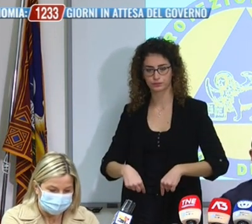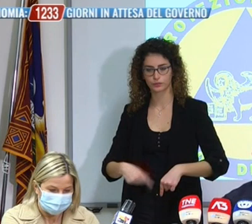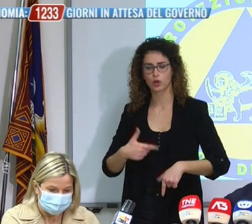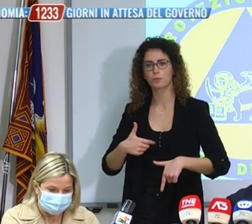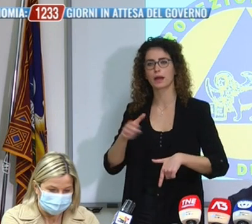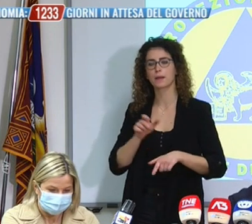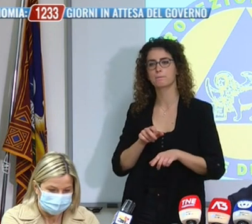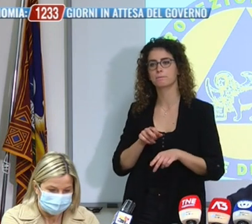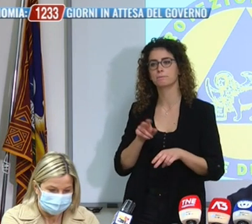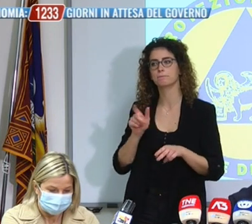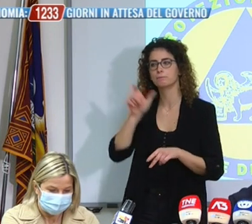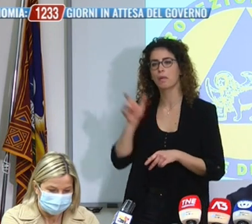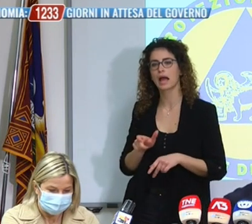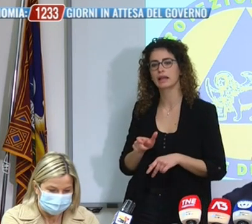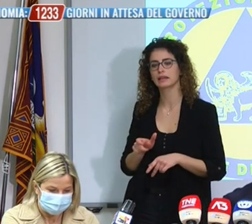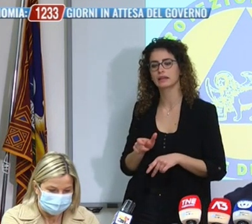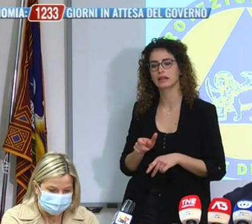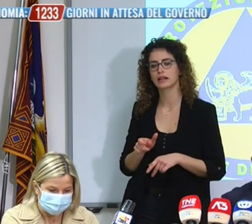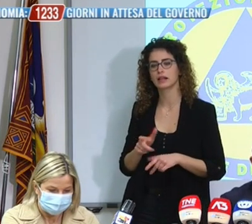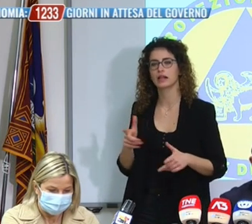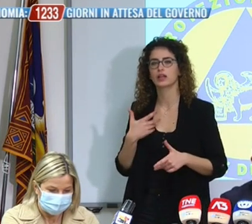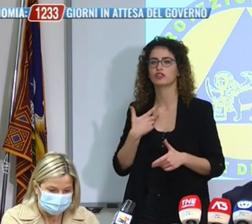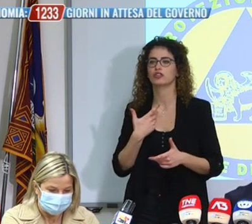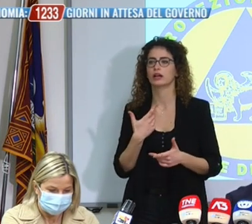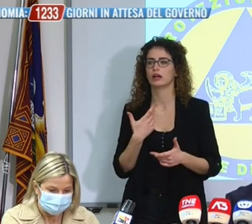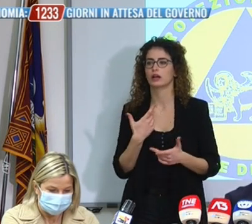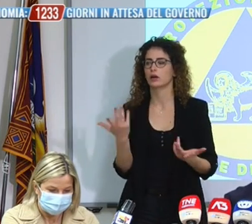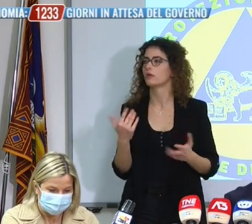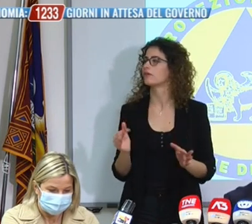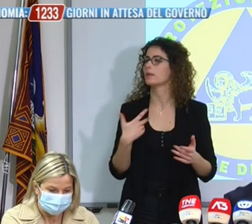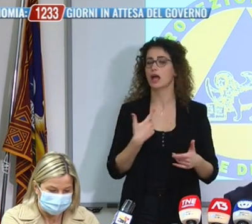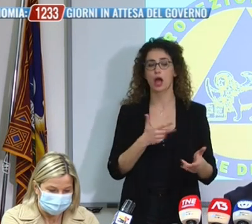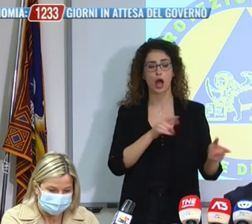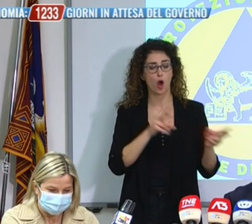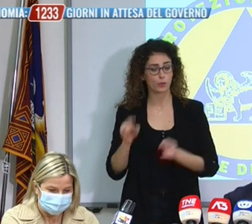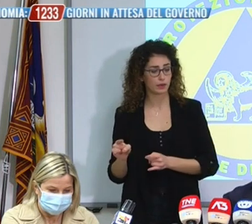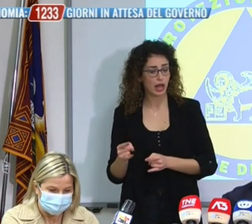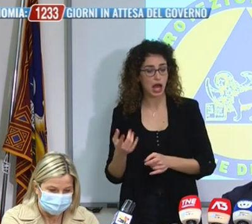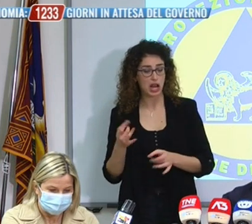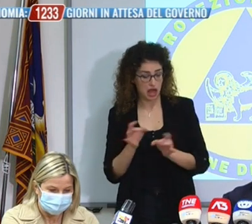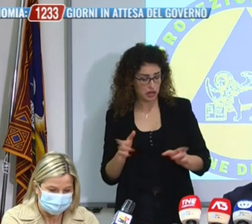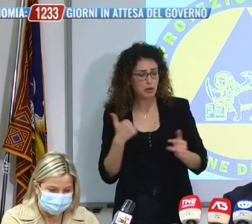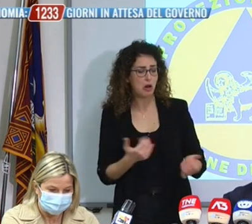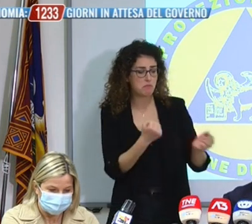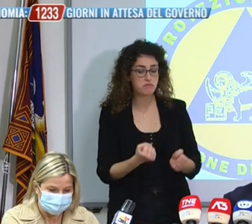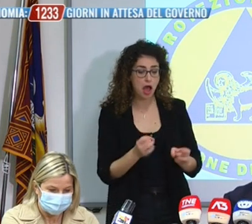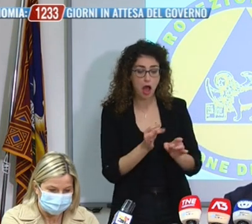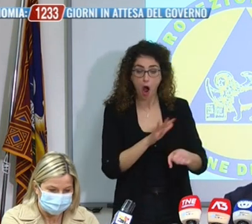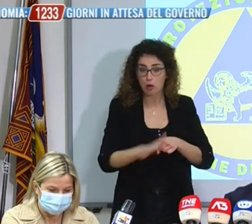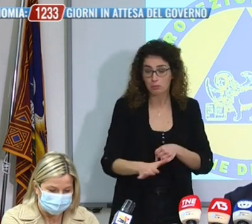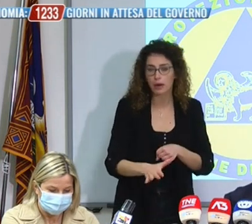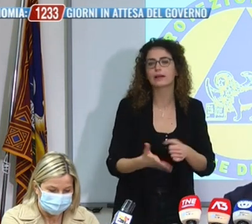per scontato che se c'è un posto in ospedale c'è, se non c'è ti arrangi. No, da noi non funziona così. Da noi la cura sanitaria